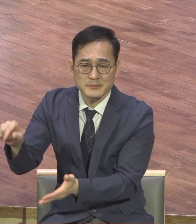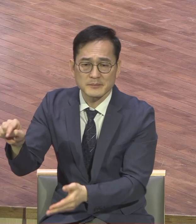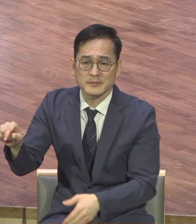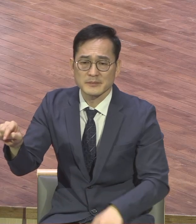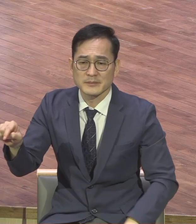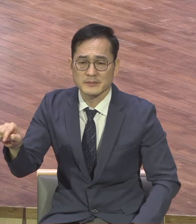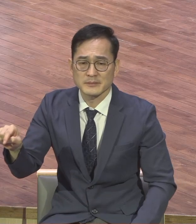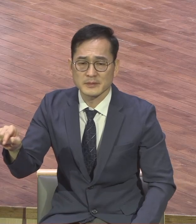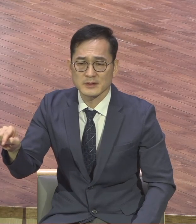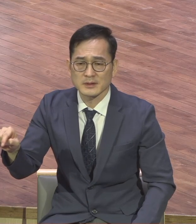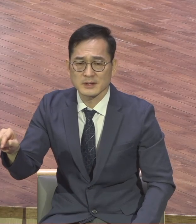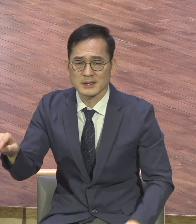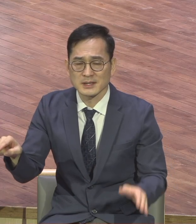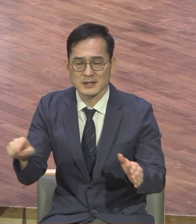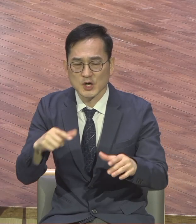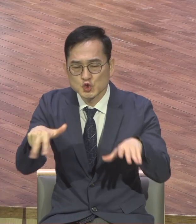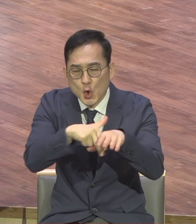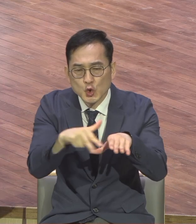됩니다.